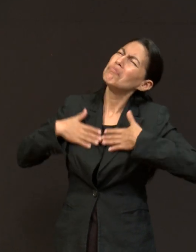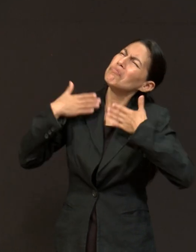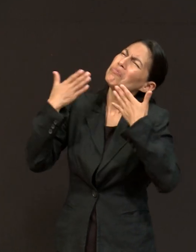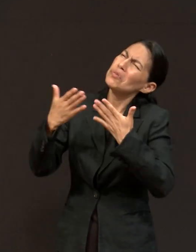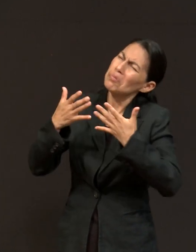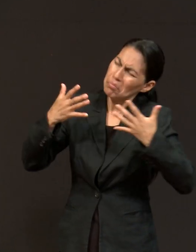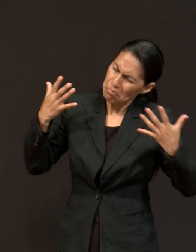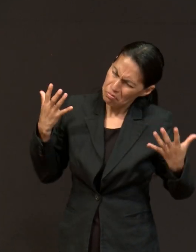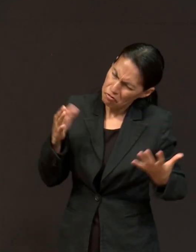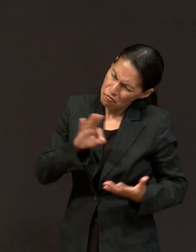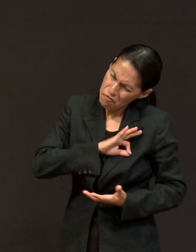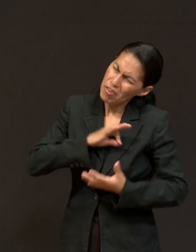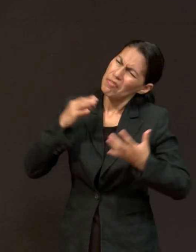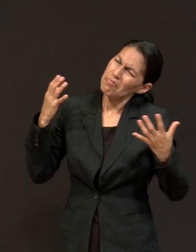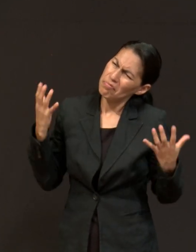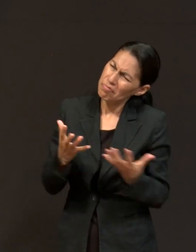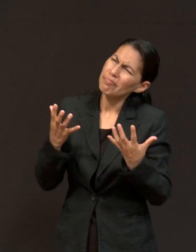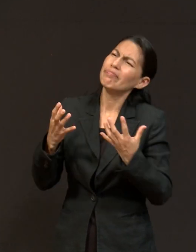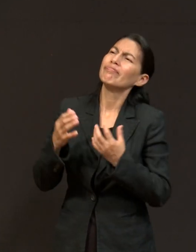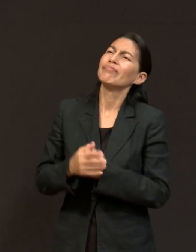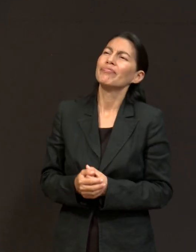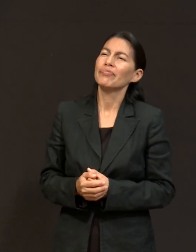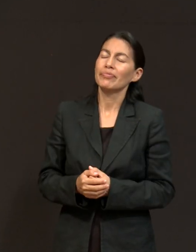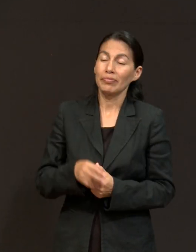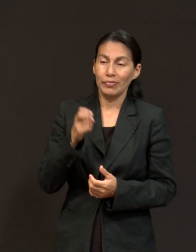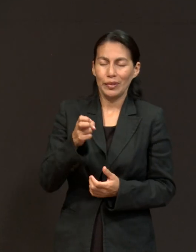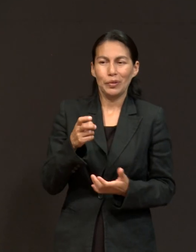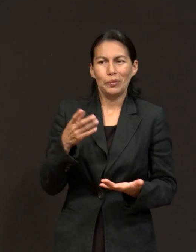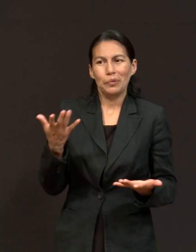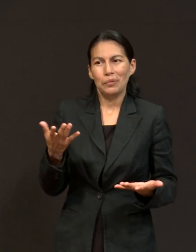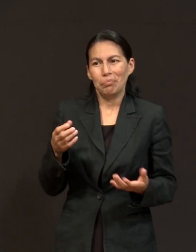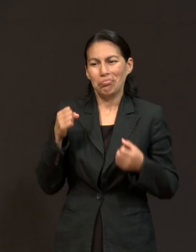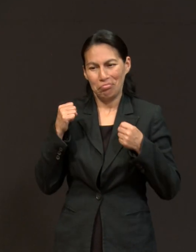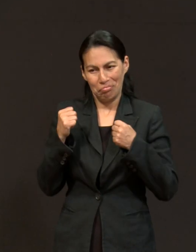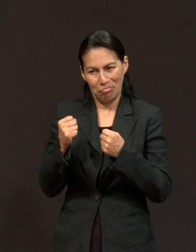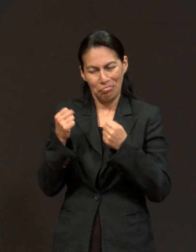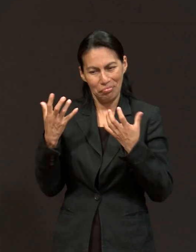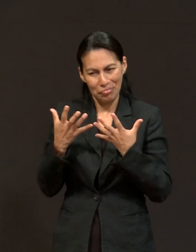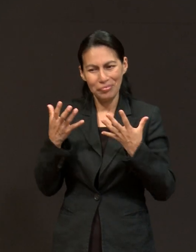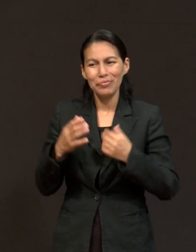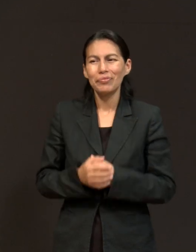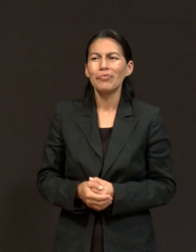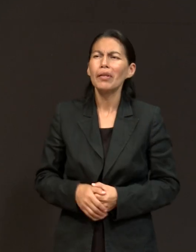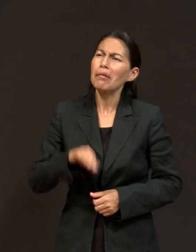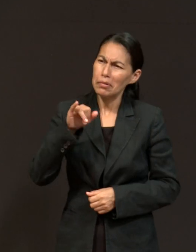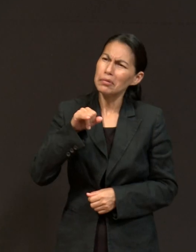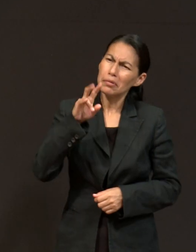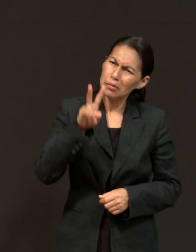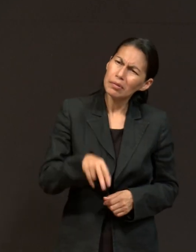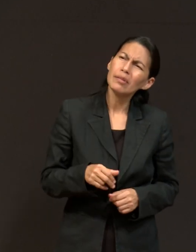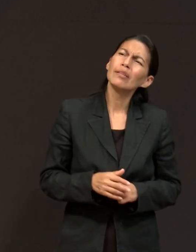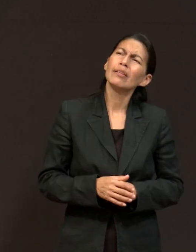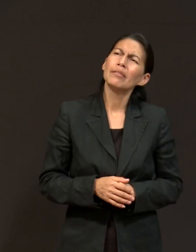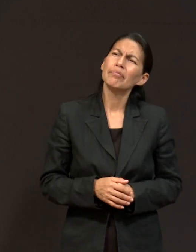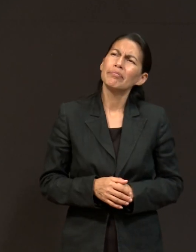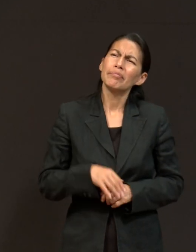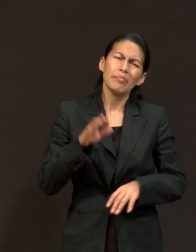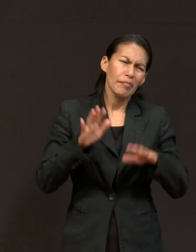actúas con esa fe, y los resultados sin duda se vieron. Sí, porque a veces yo veía